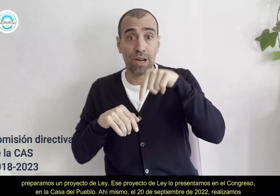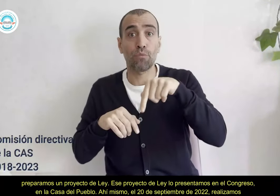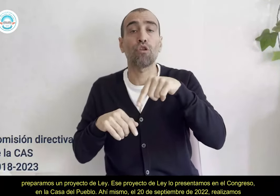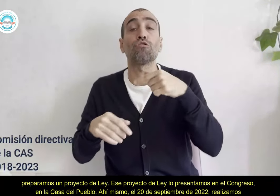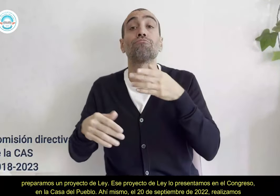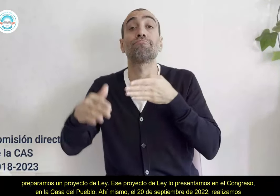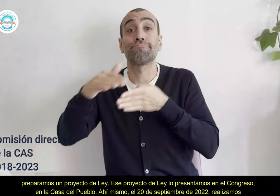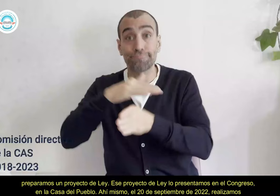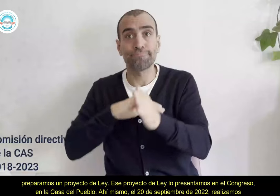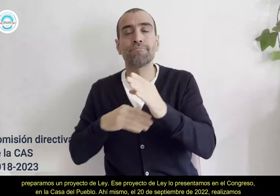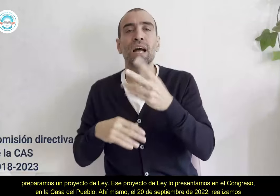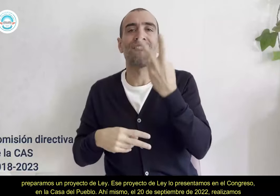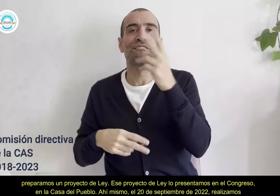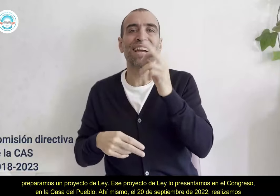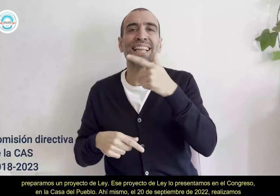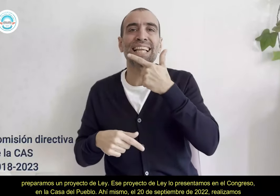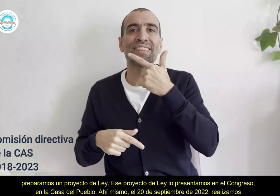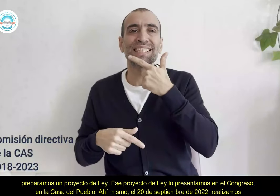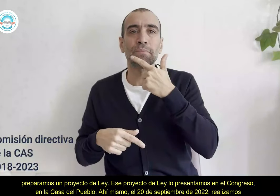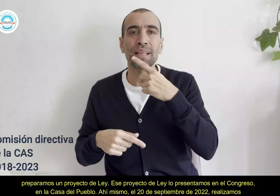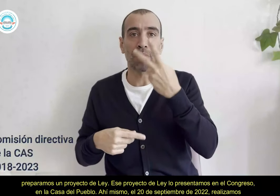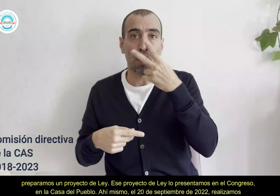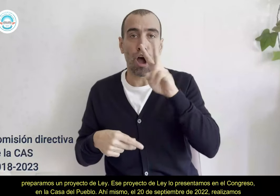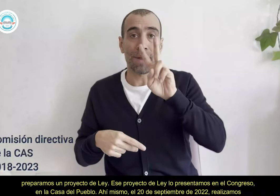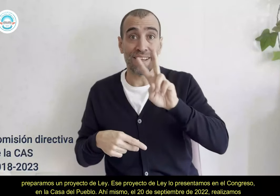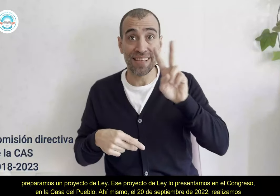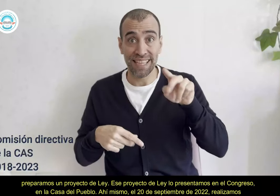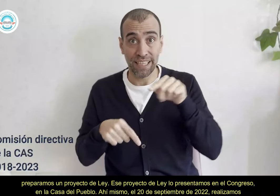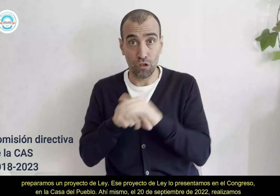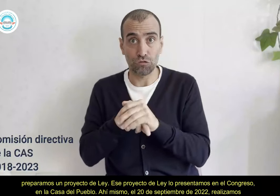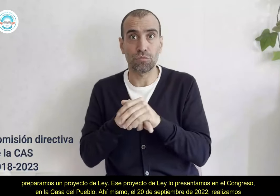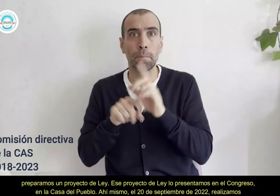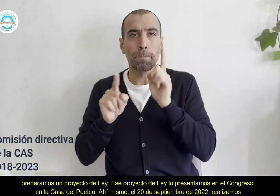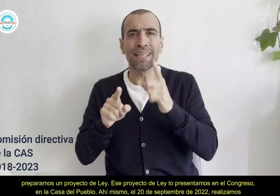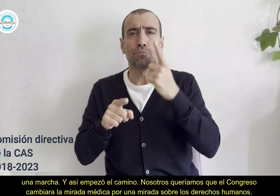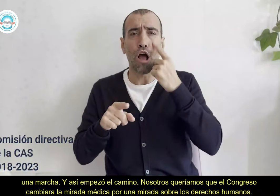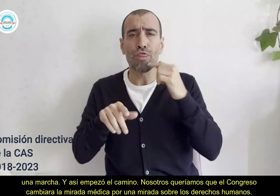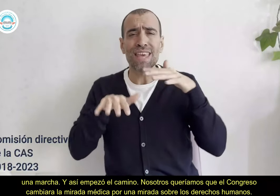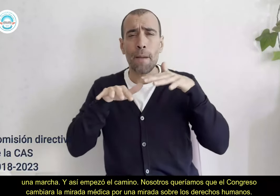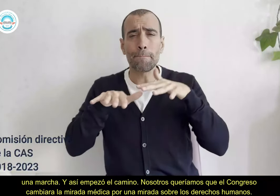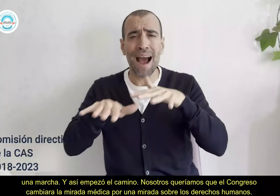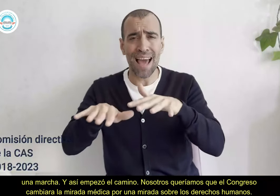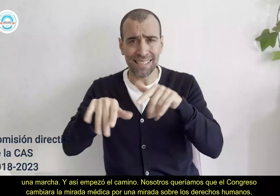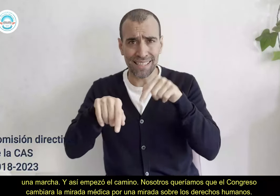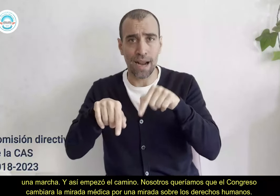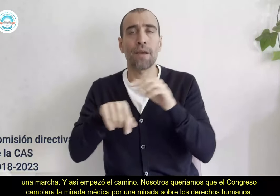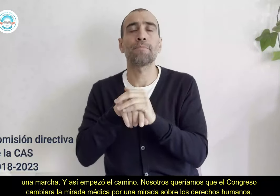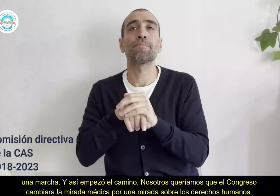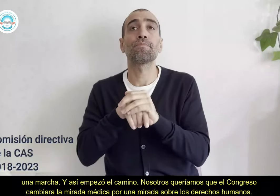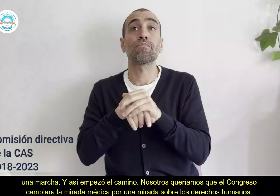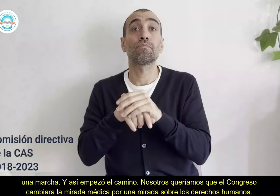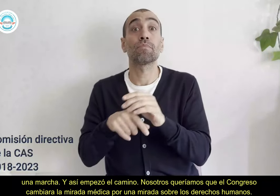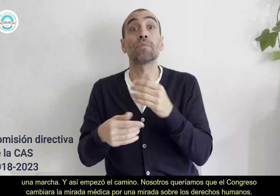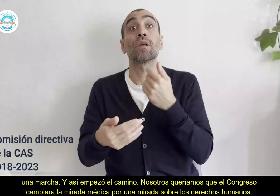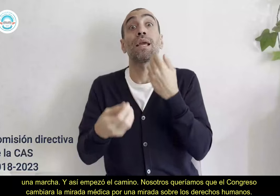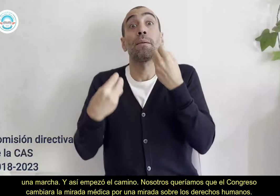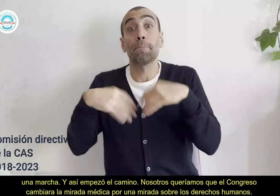Pueblo. Y ahí mismo, el 20 de septiembre del 2022, realizamos una marcha. Y